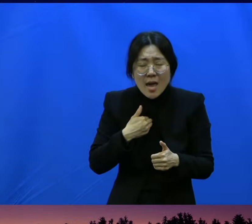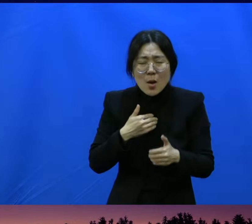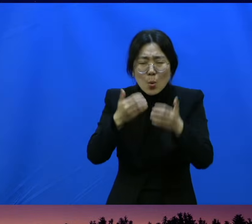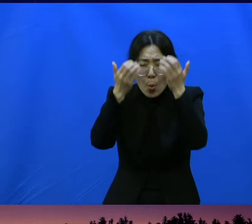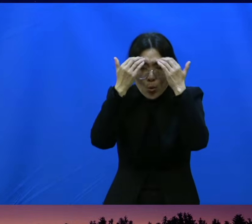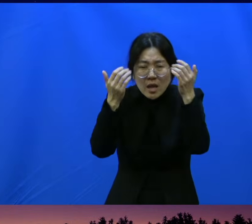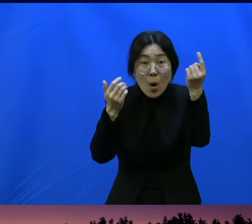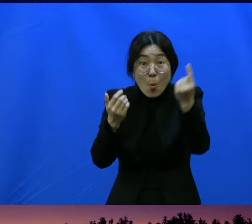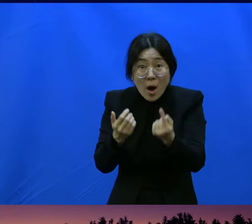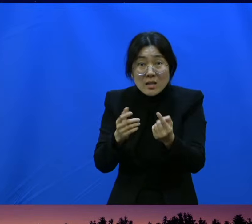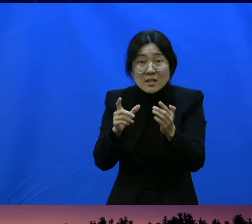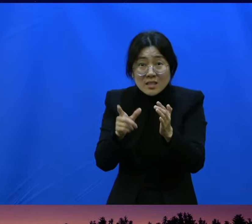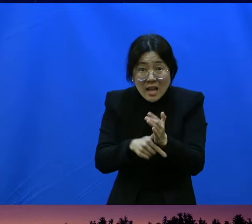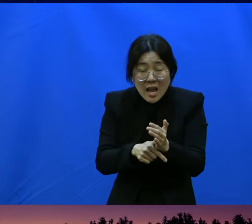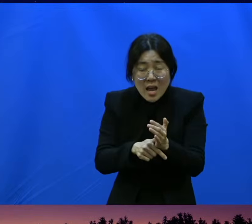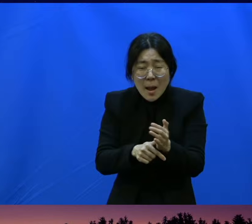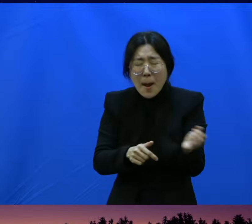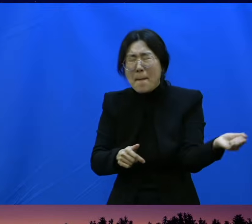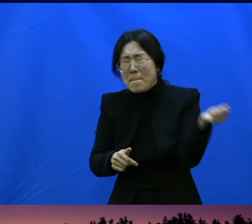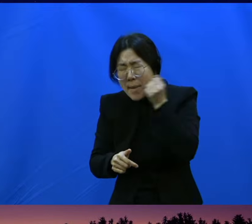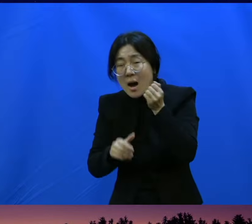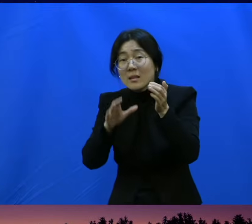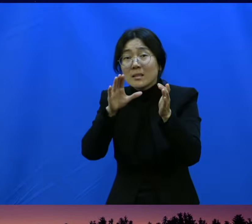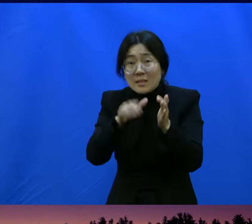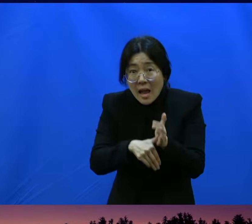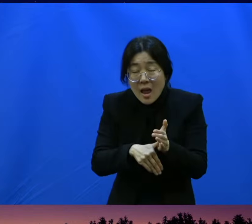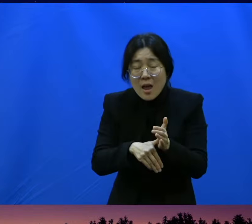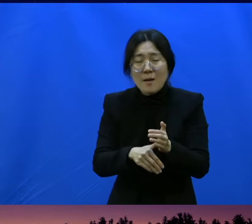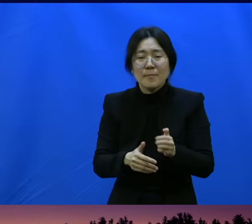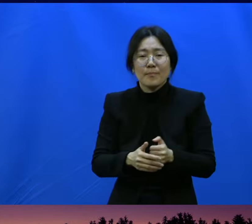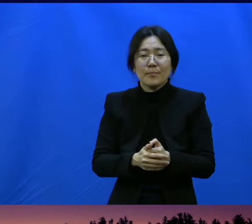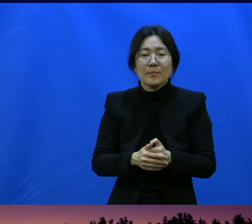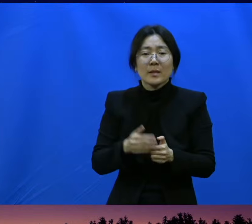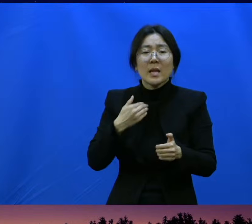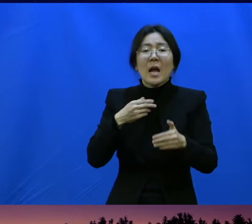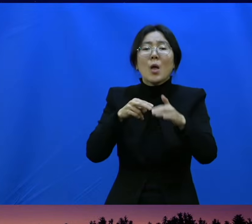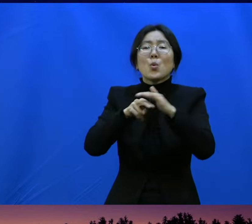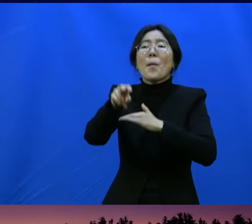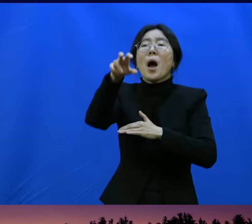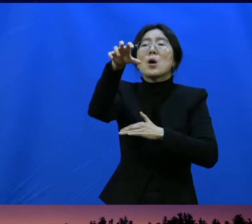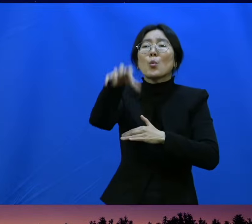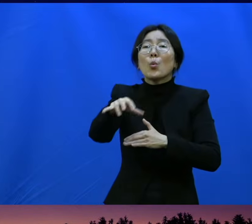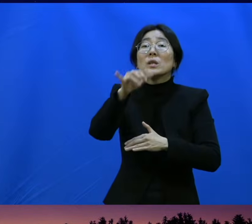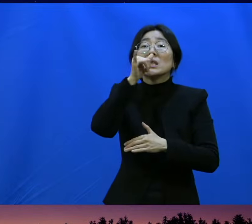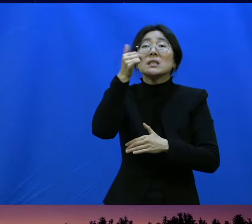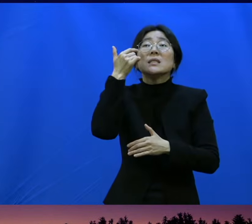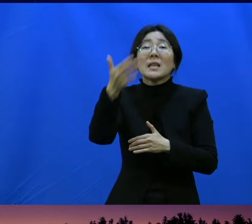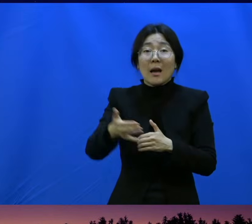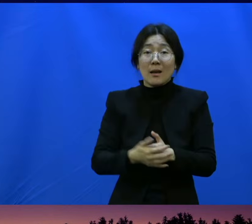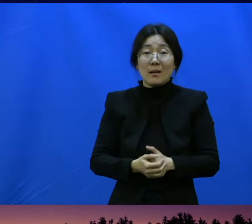대개는 엉뚱한 곳으로 피하는 거죠. 다윗도 처음에는 엉뚱한 곳으로 피한 거죠. 그래서 죽을 뻔한 거죠.